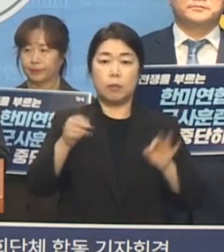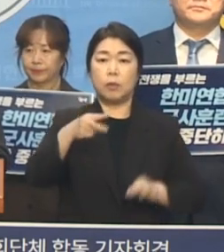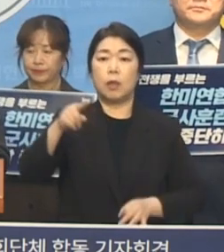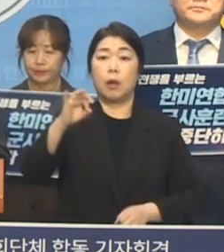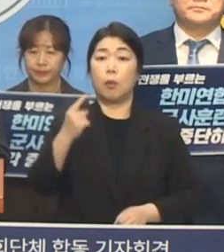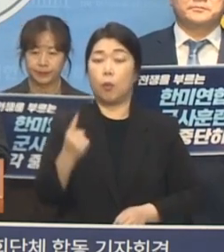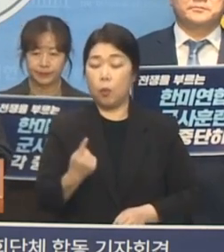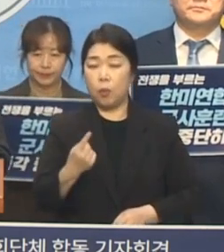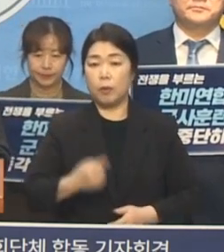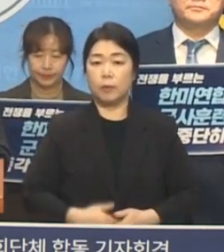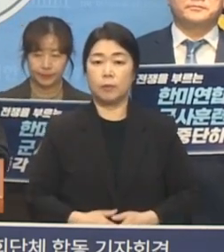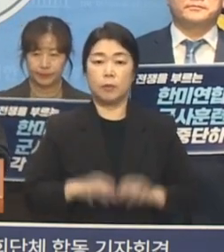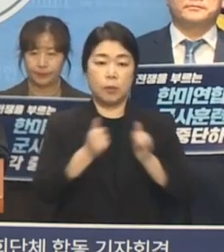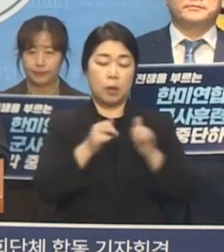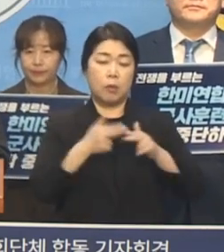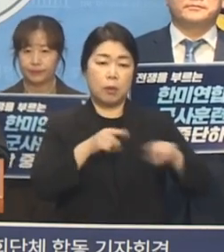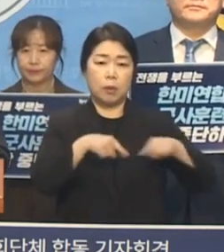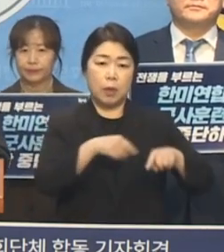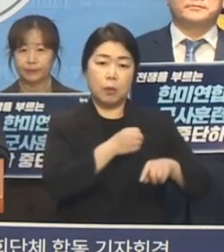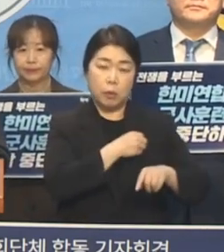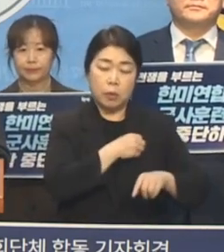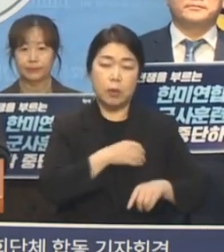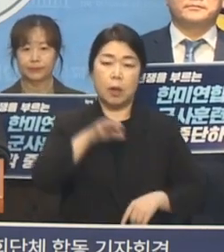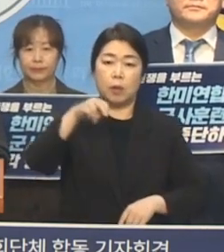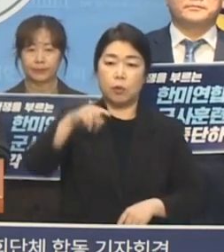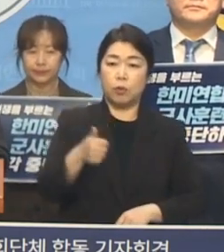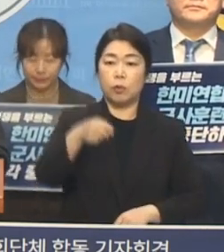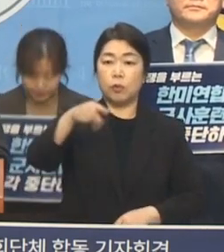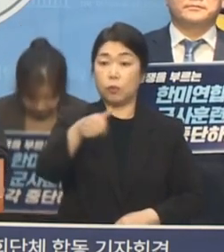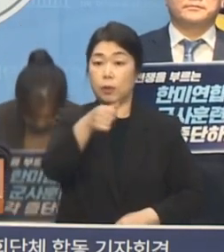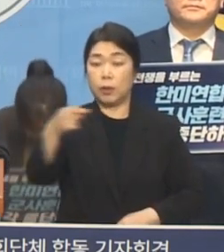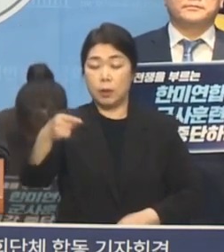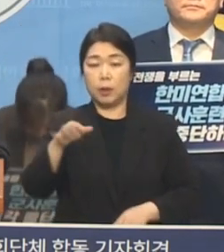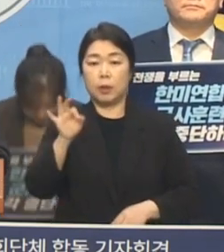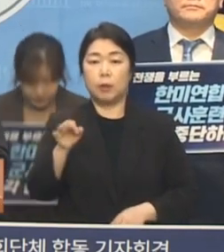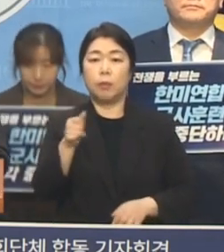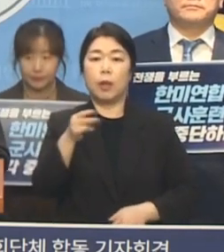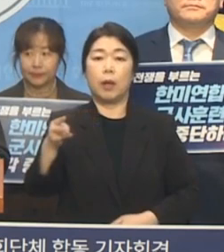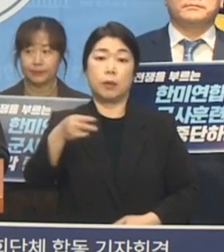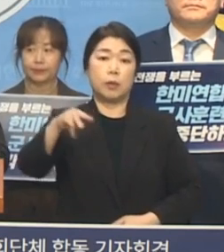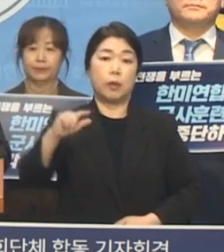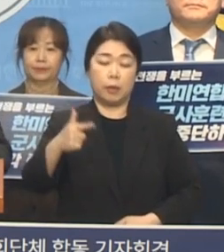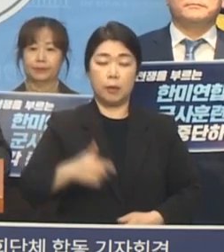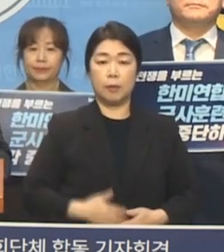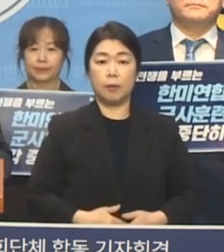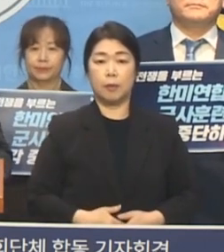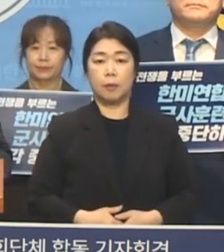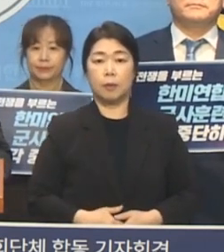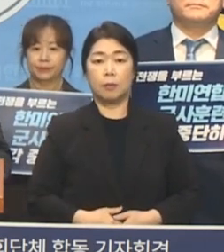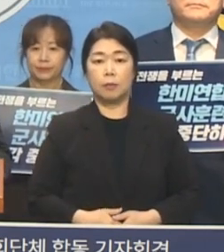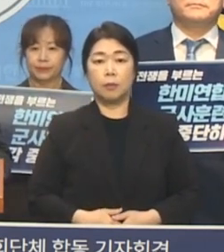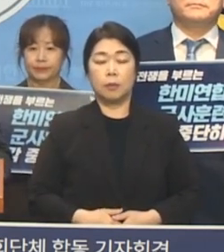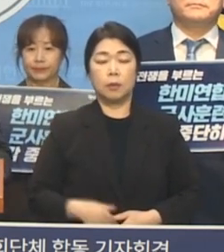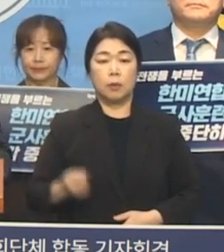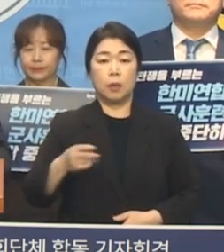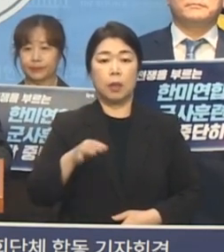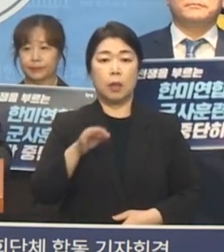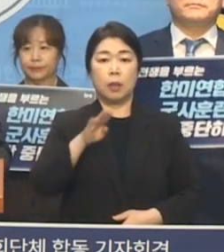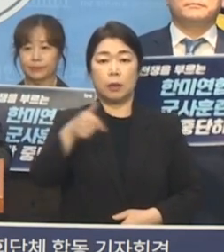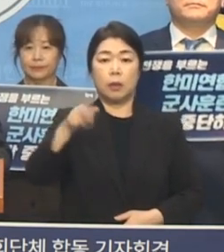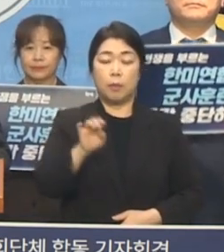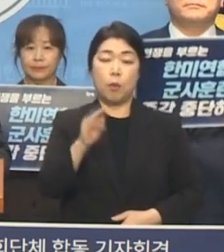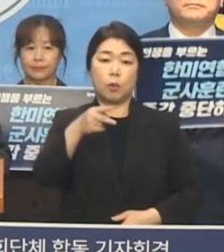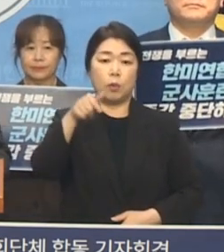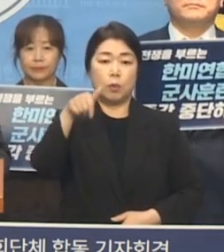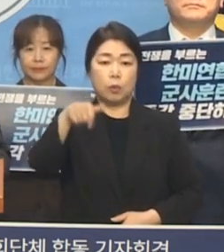오셨습니다. 그리고 국민주권당 당원이신 윤숙희님, 김혜성님 오셨습니다. 그리고 김복동의 희망